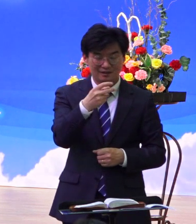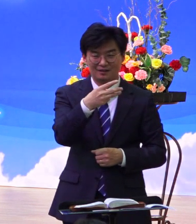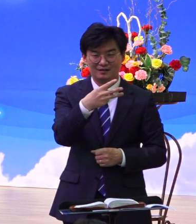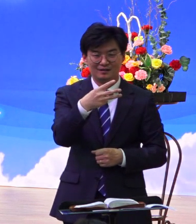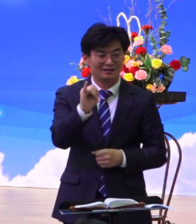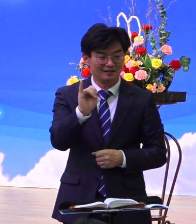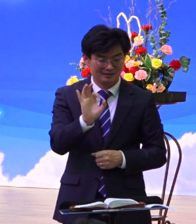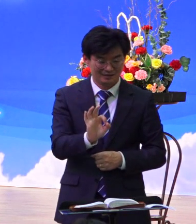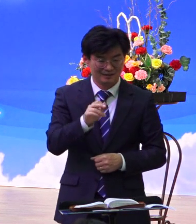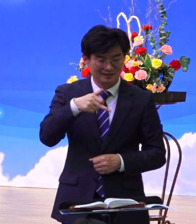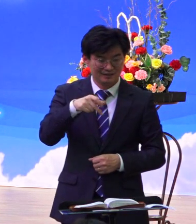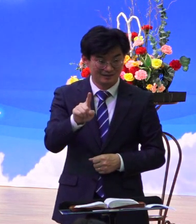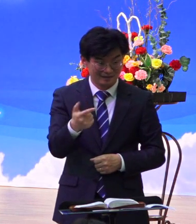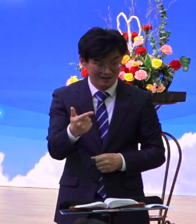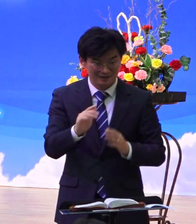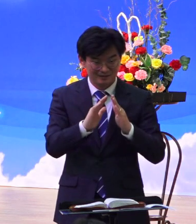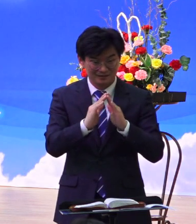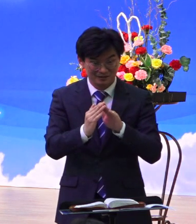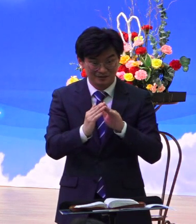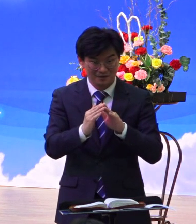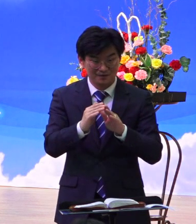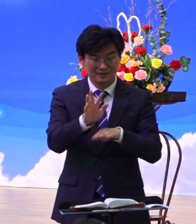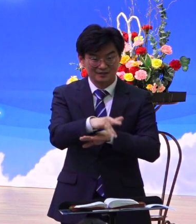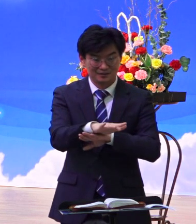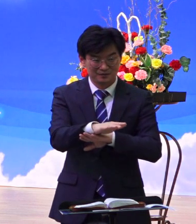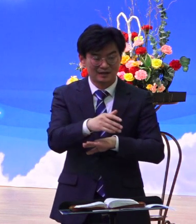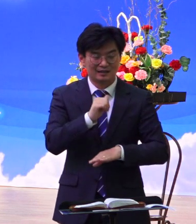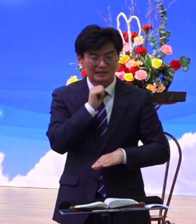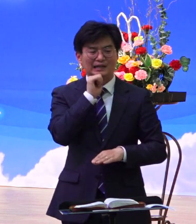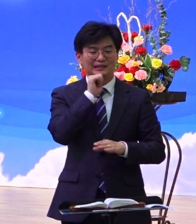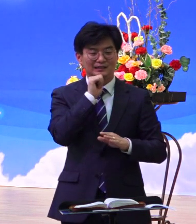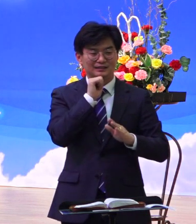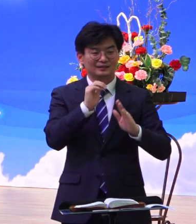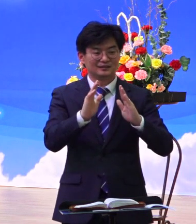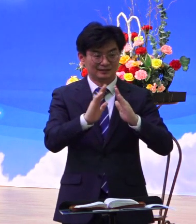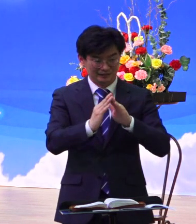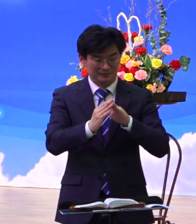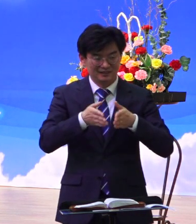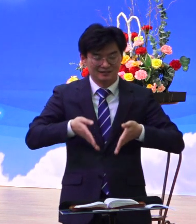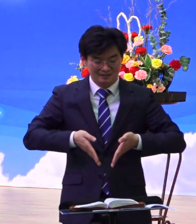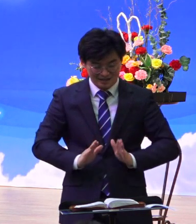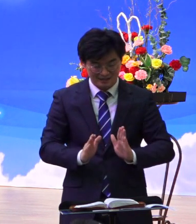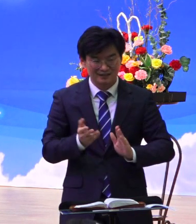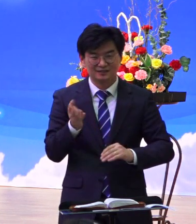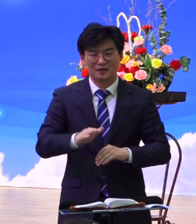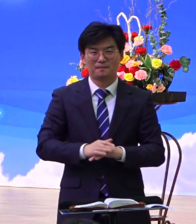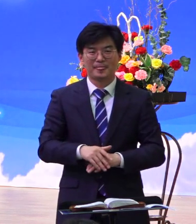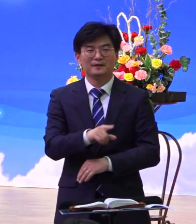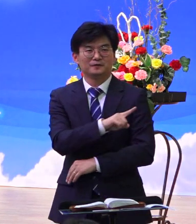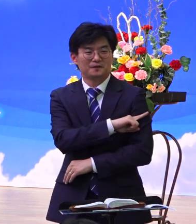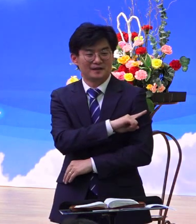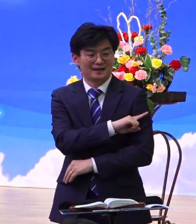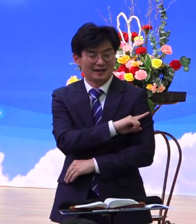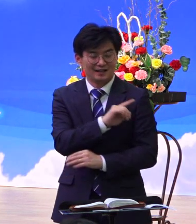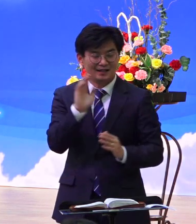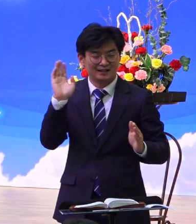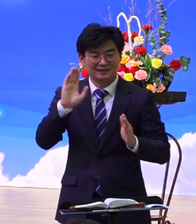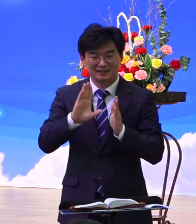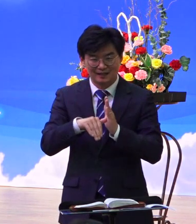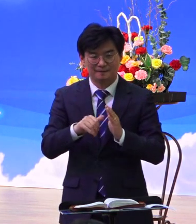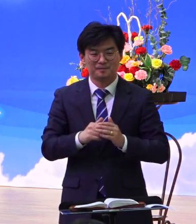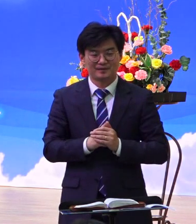가난한 시골에서 태어났습니다. 너무 가난했고 초등학교 진학은 했지만 1년 반